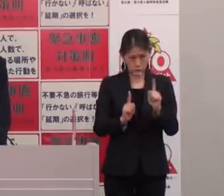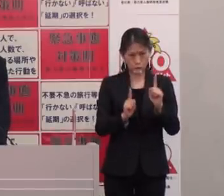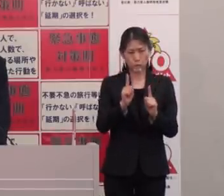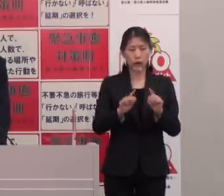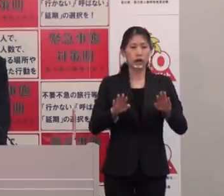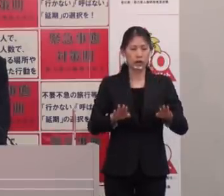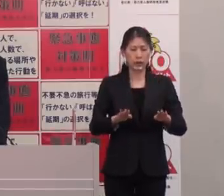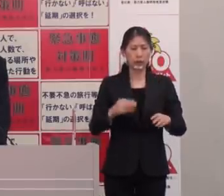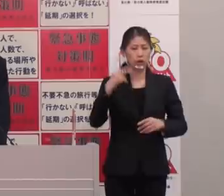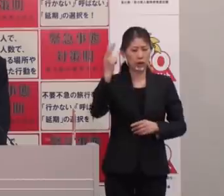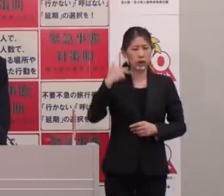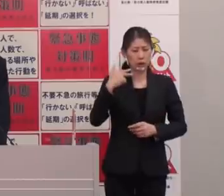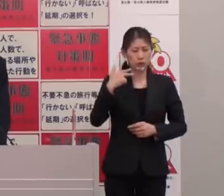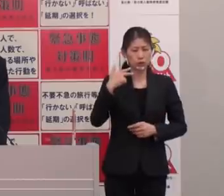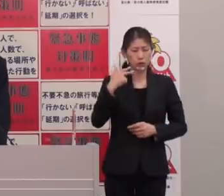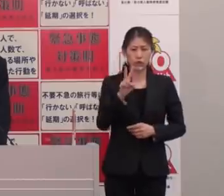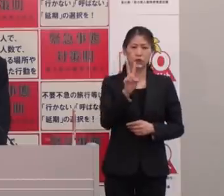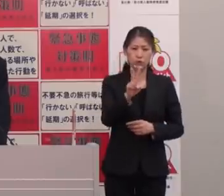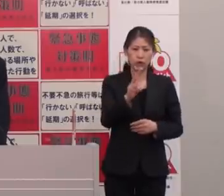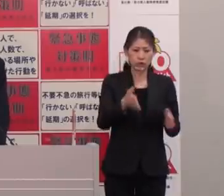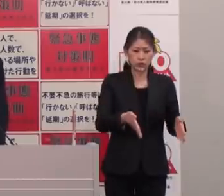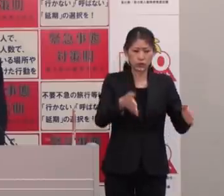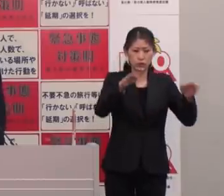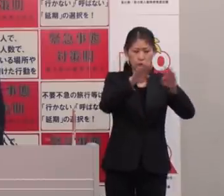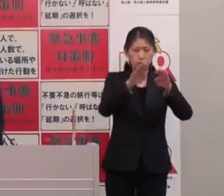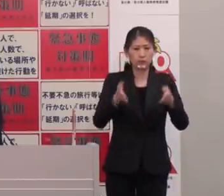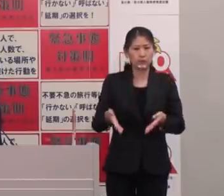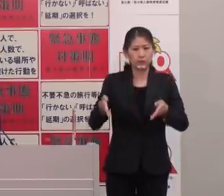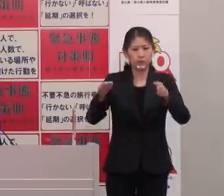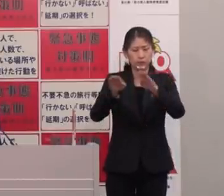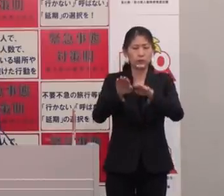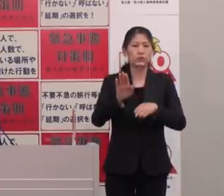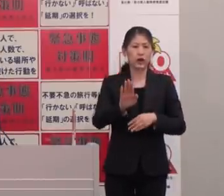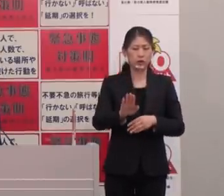のバランスなども考えながら、この